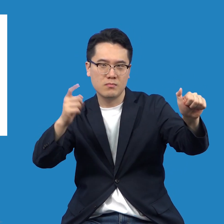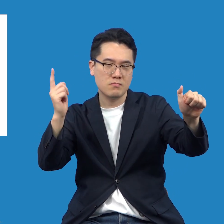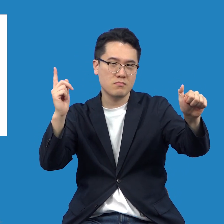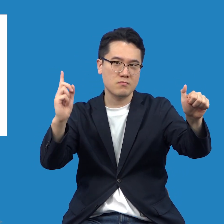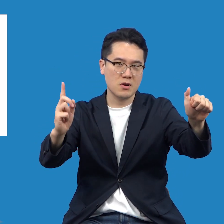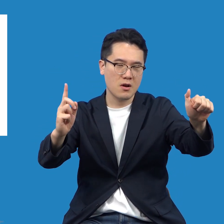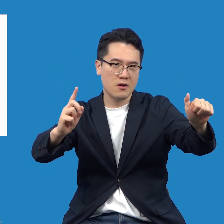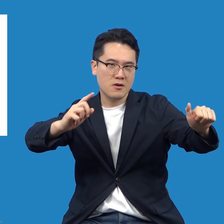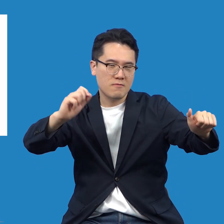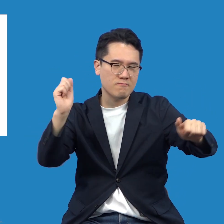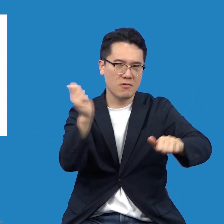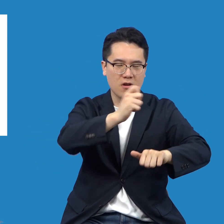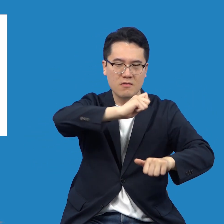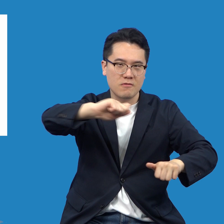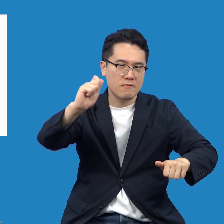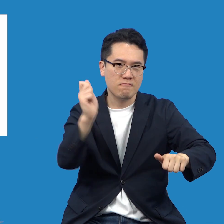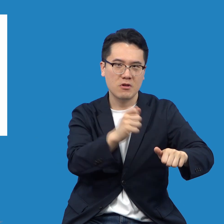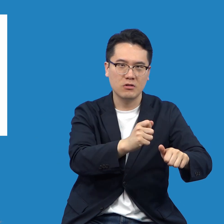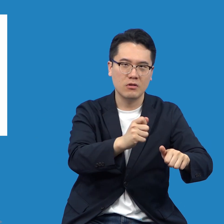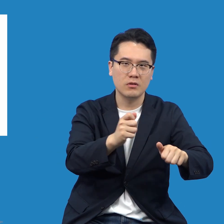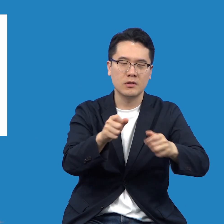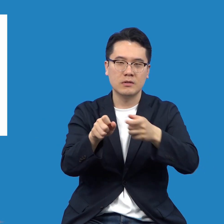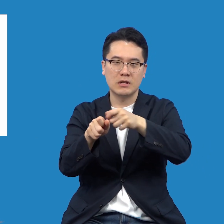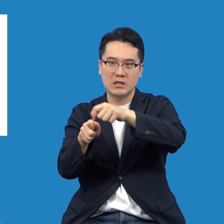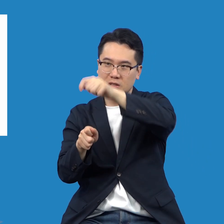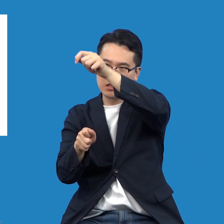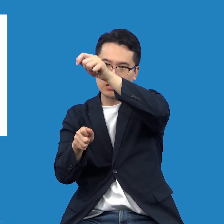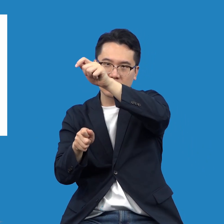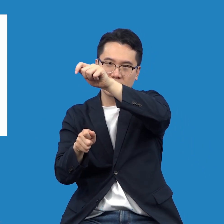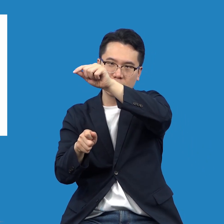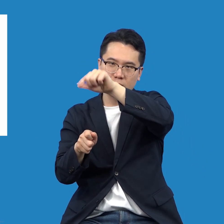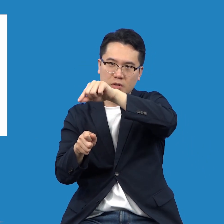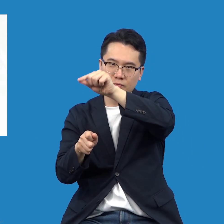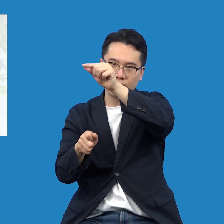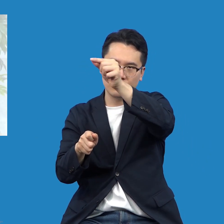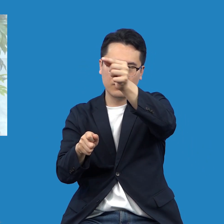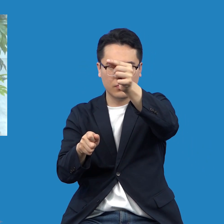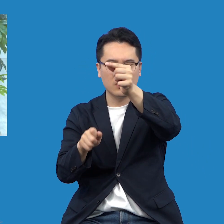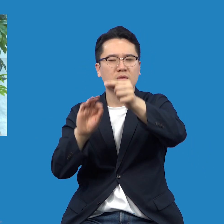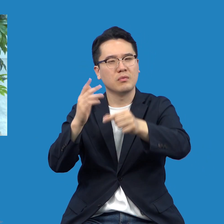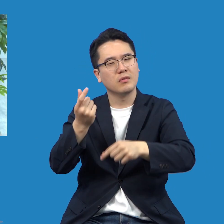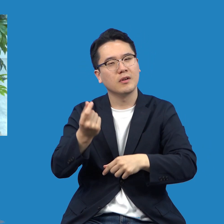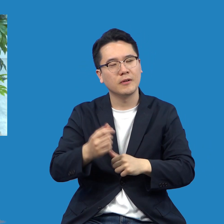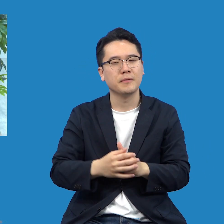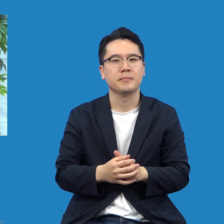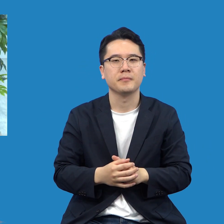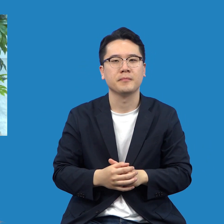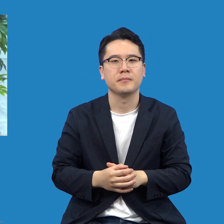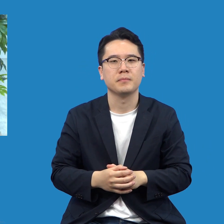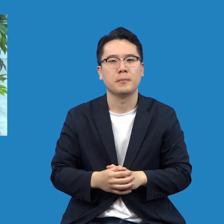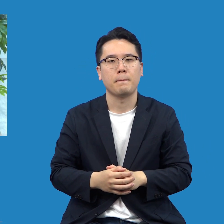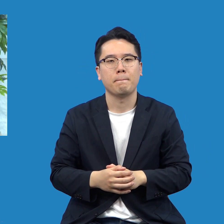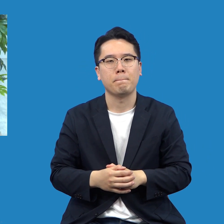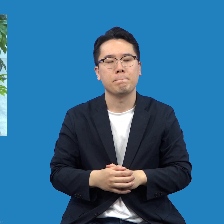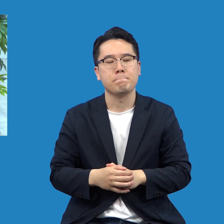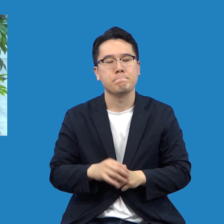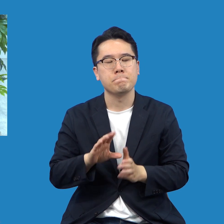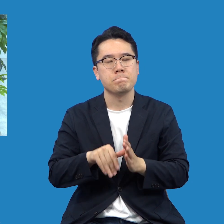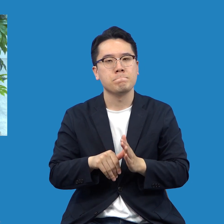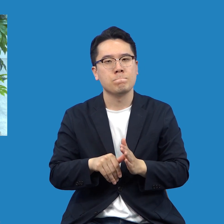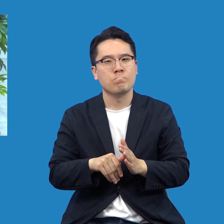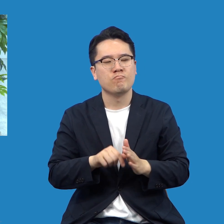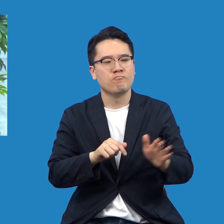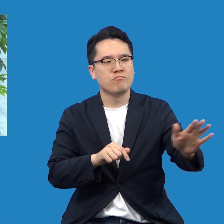걸 의미하는 게 아닌가 생각이 돼요. 근데 그때 바알 선지자들과 싸웠던